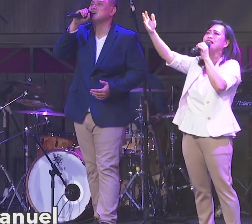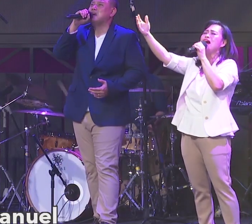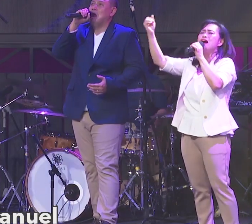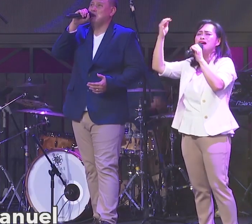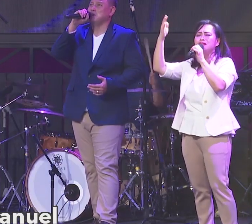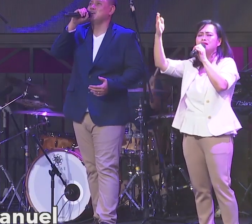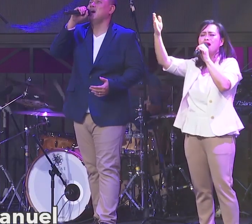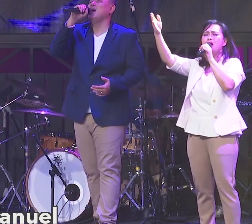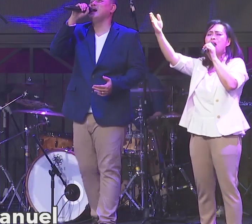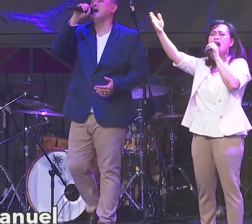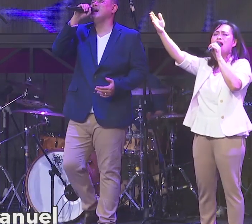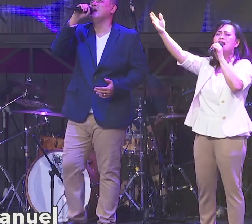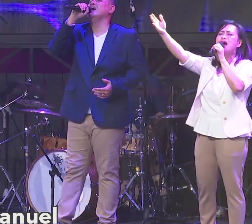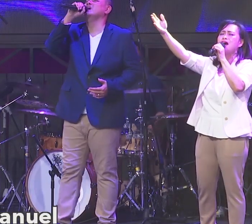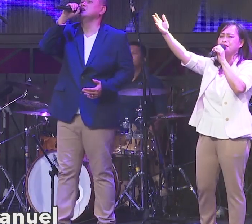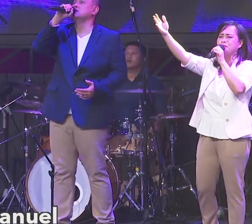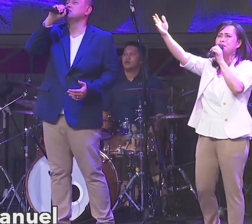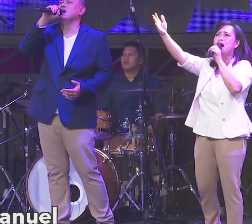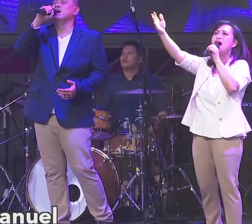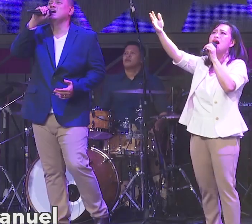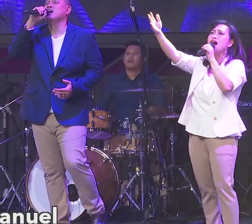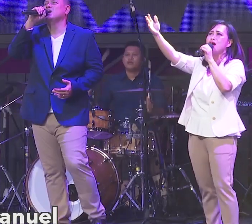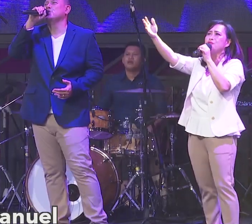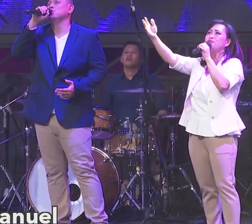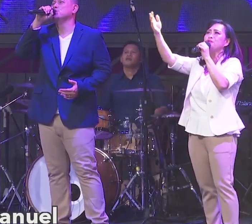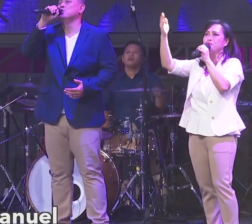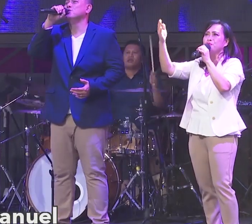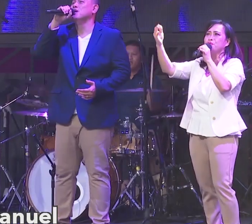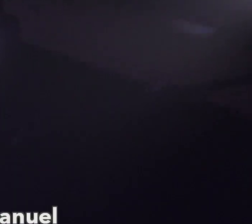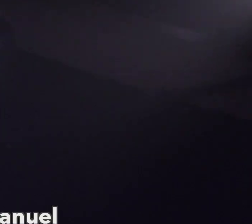Tuhan, Engkau Allah